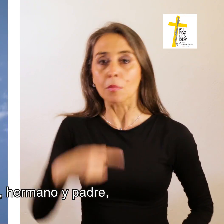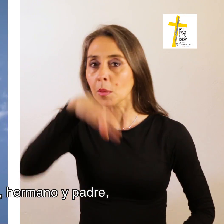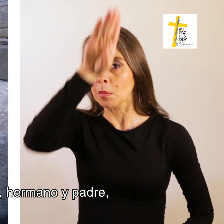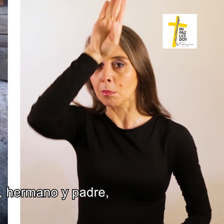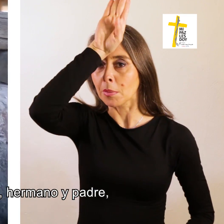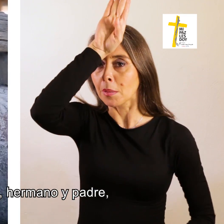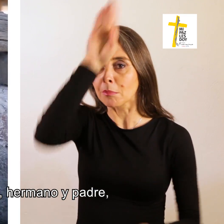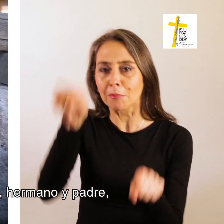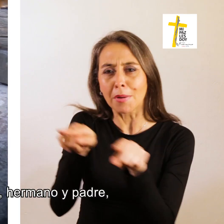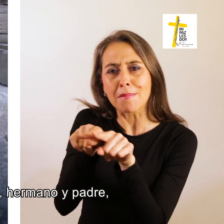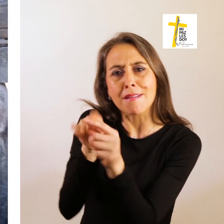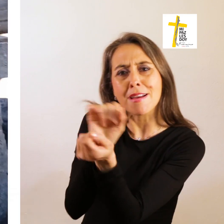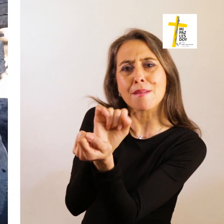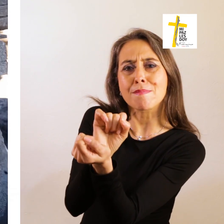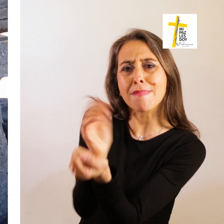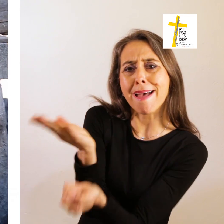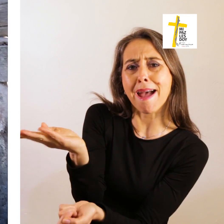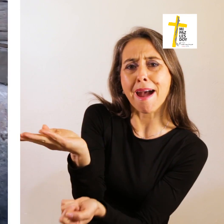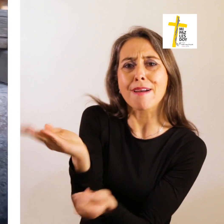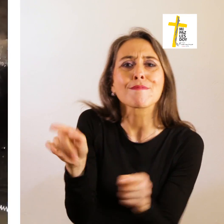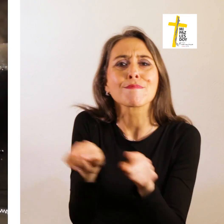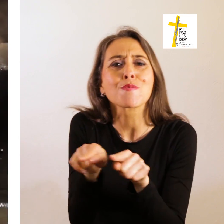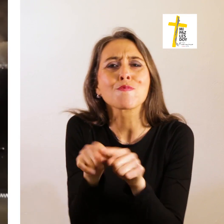Francisco, hermano y padre,